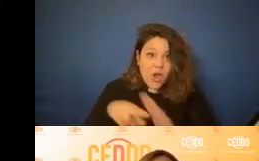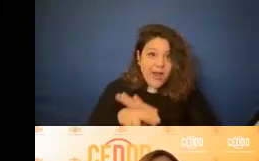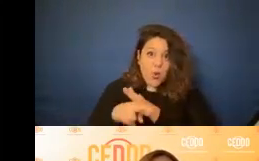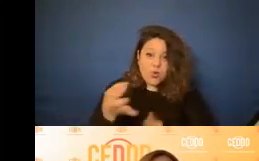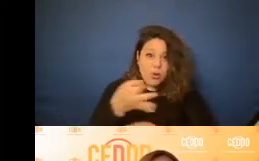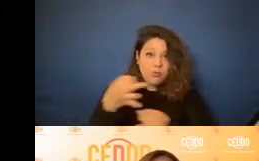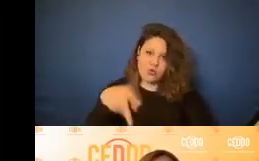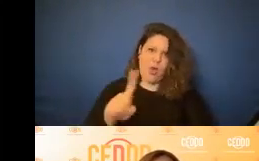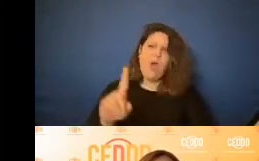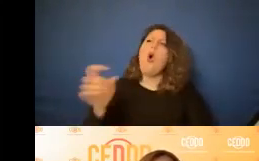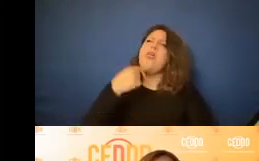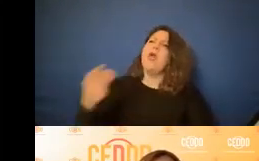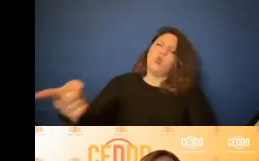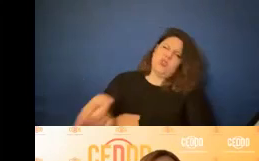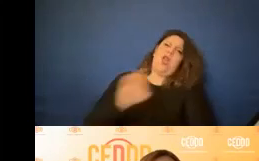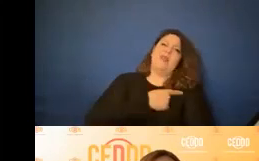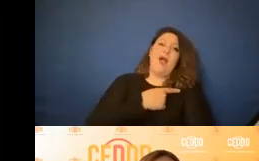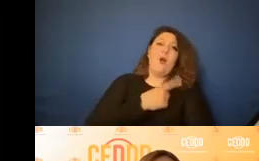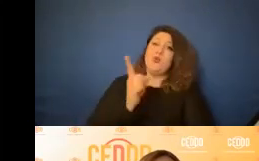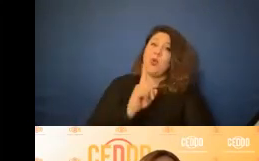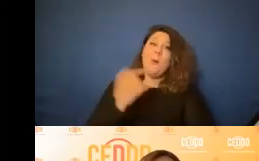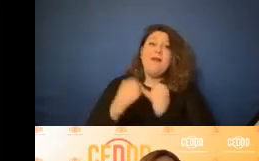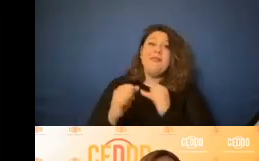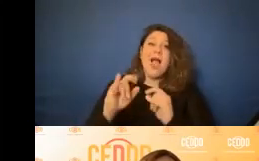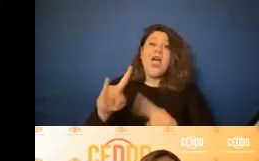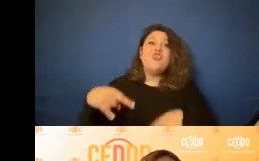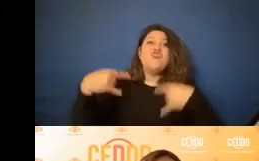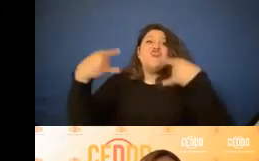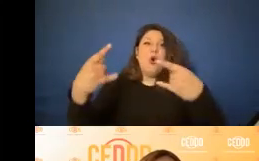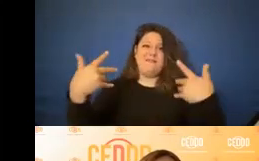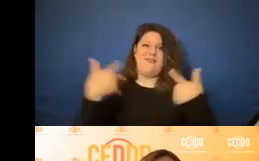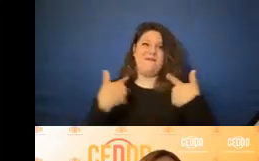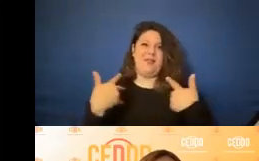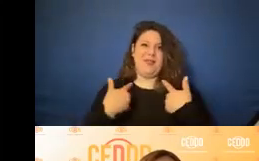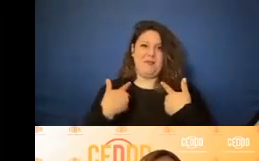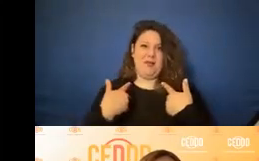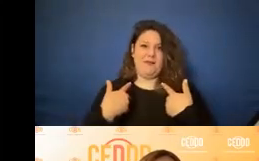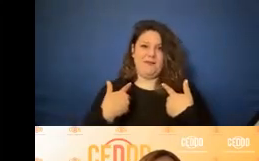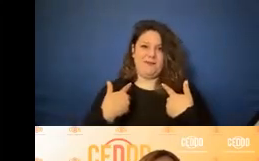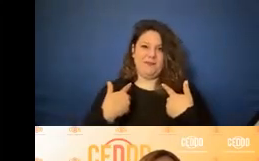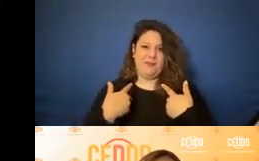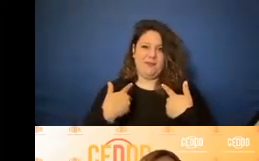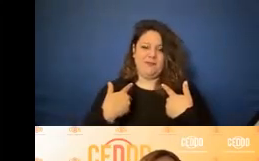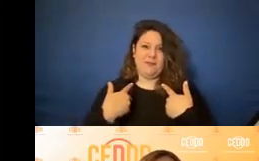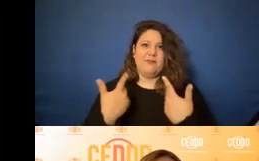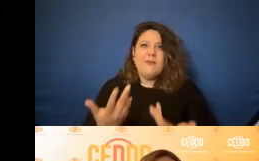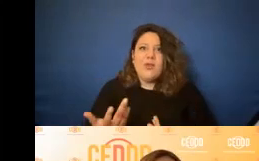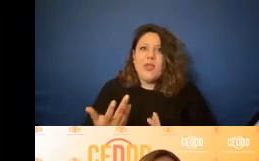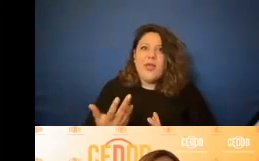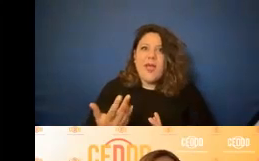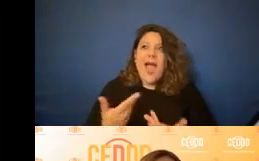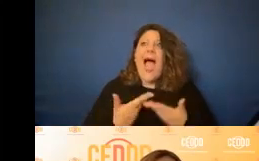estás exagerando. Porque les hacemos doble víctimas, porque les impedimos, de esta manera, buscar las ayudas que necesitan para salir